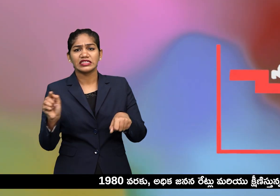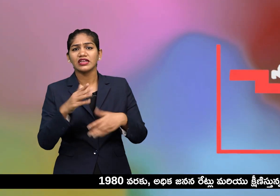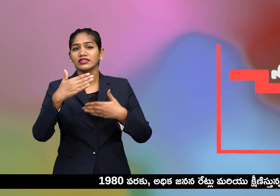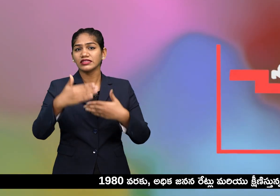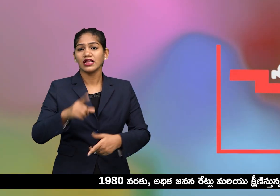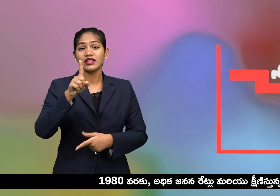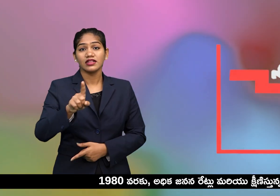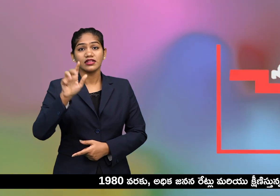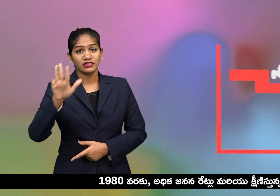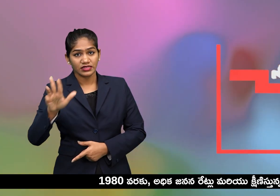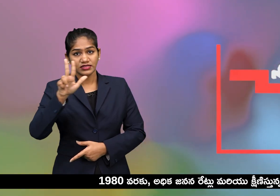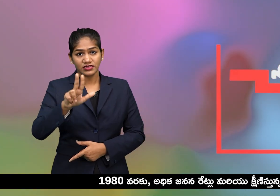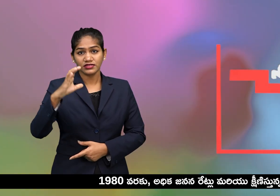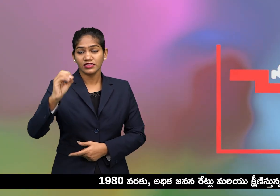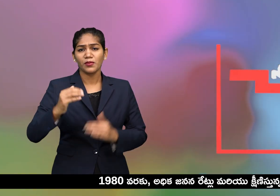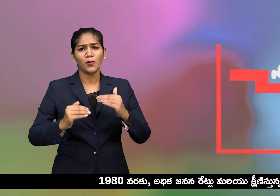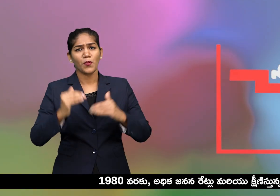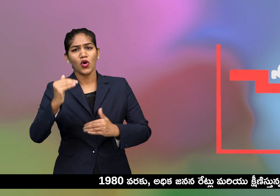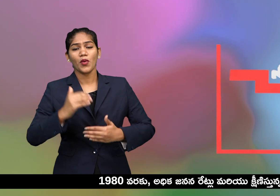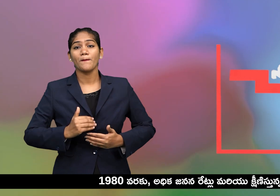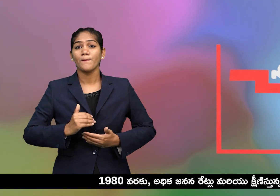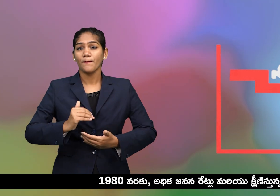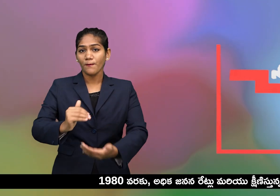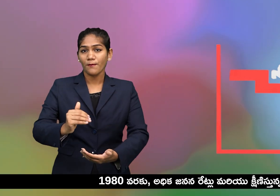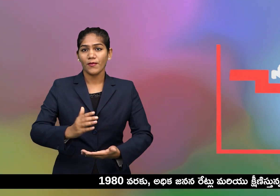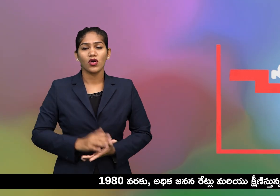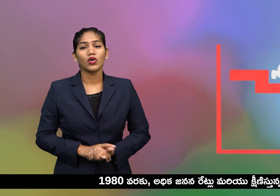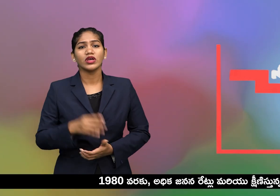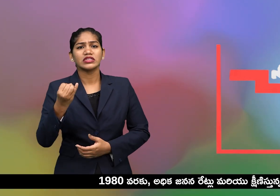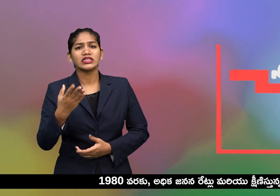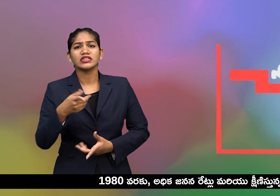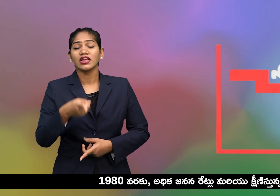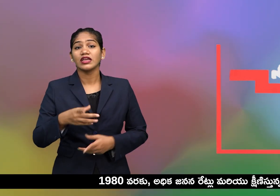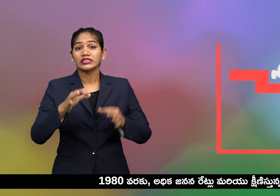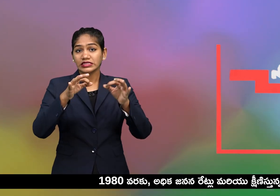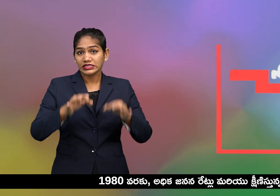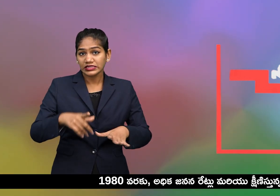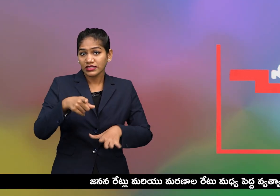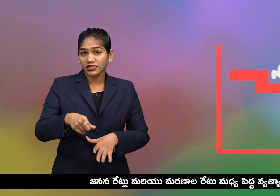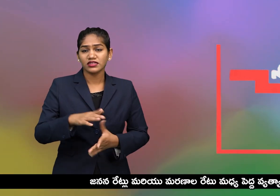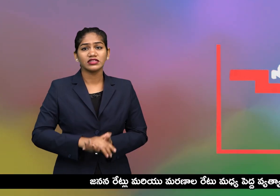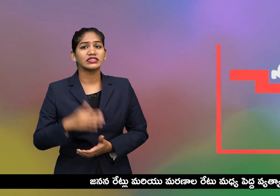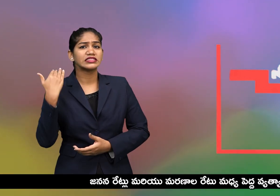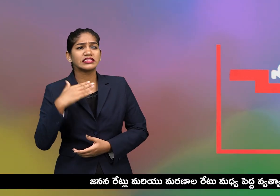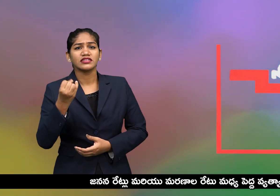1980 వరకు అధిక జనన రేట్లు మరియు తగ్గుతున్న మరణాల రేటు జననాల రేటు